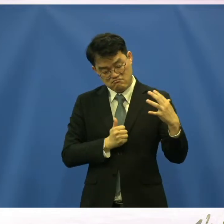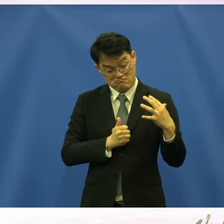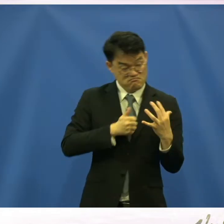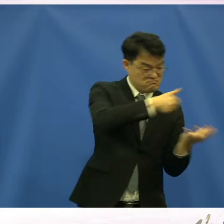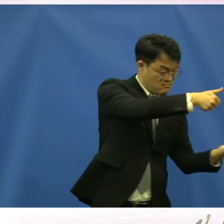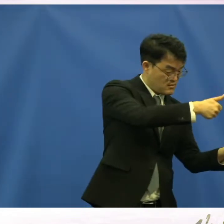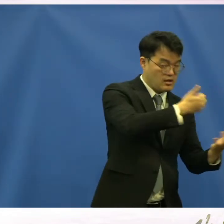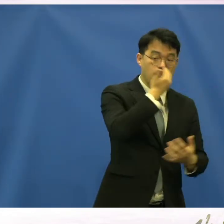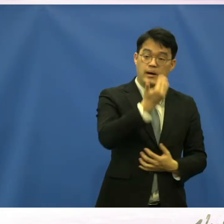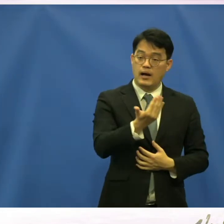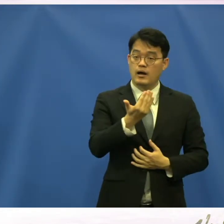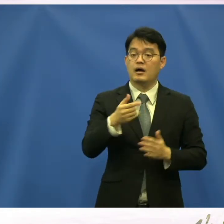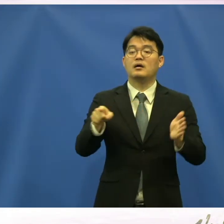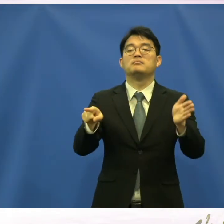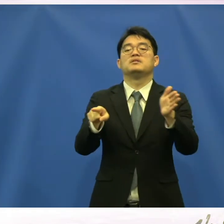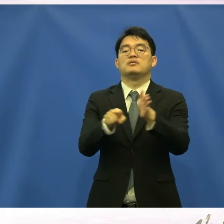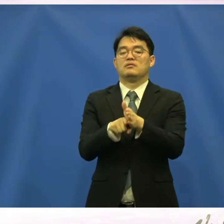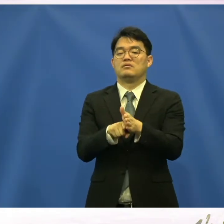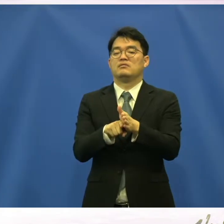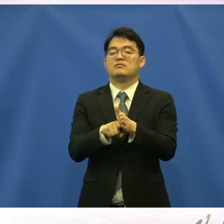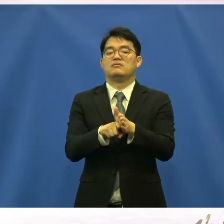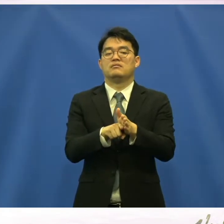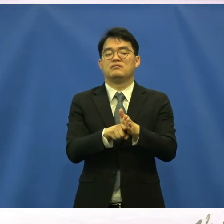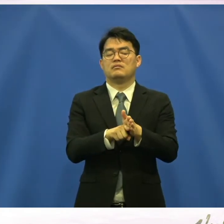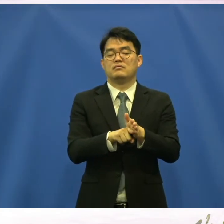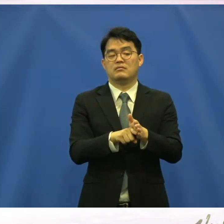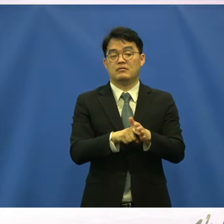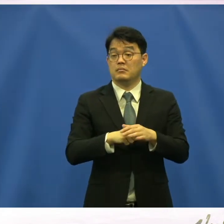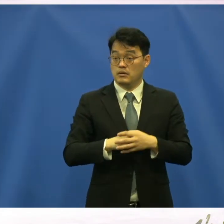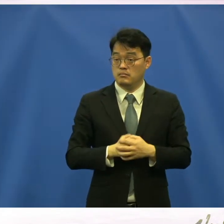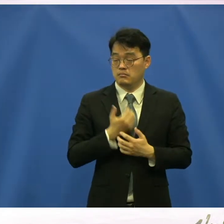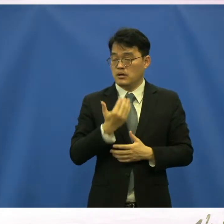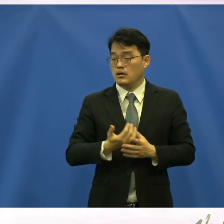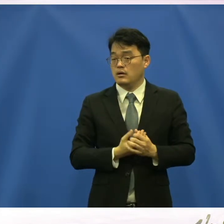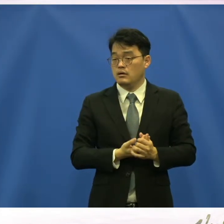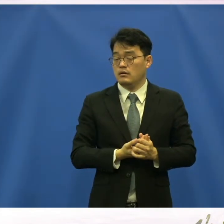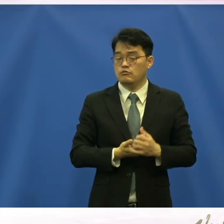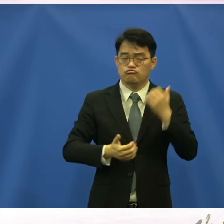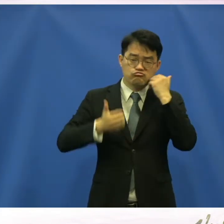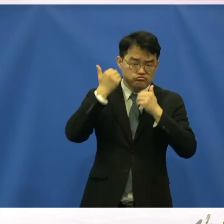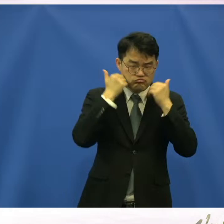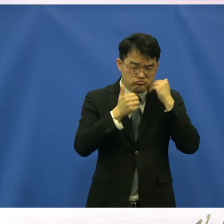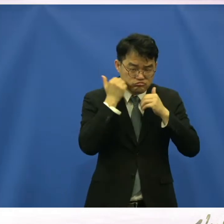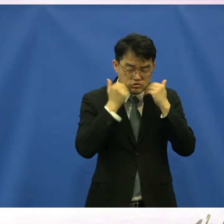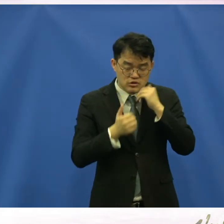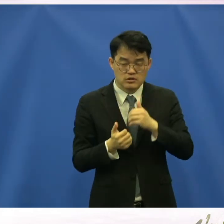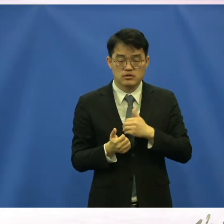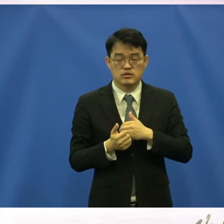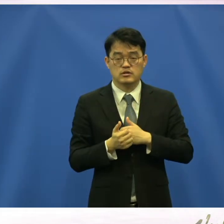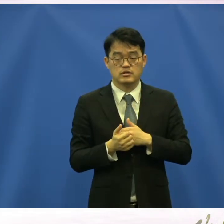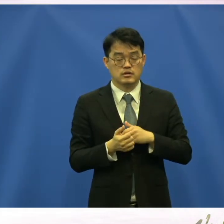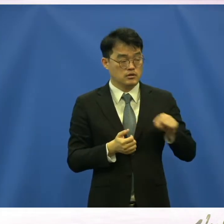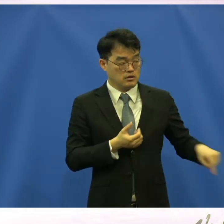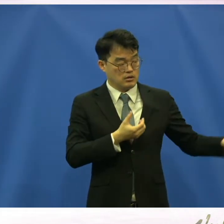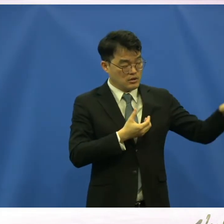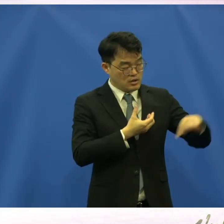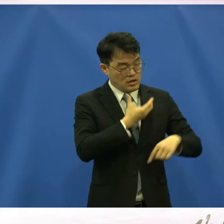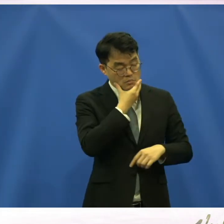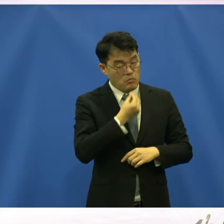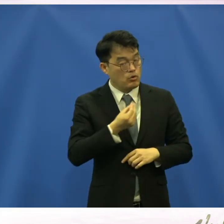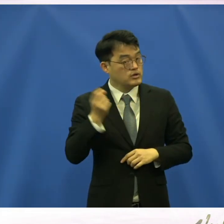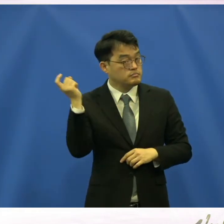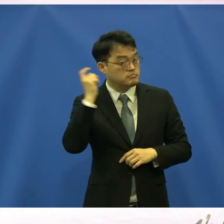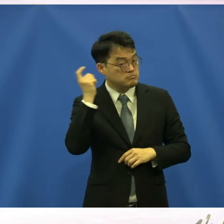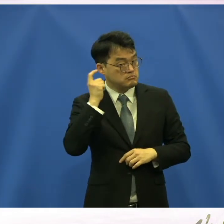그러니까 자기 목숨을 구원하고자 하면 이럴 것이요 누구든지 나와 복음을 위하여 자기 목숨을 구원하리라 역설이잖아요. 근데 이게 믿어져.